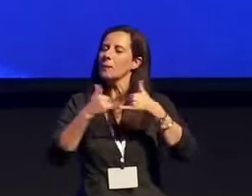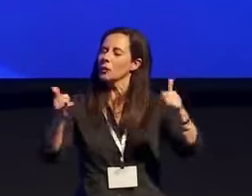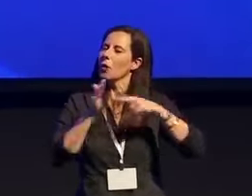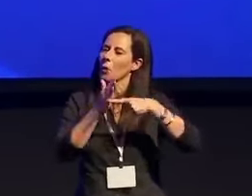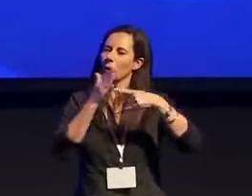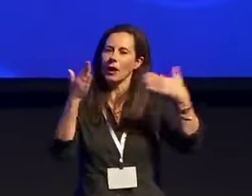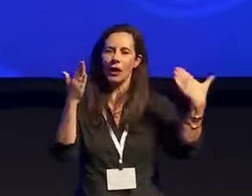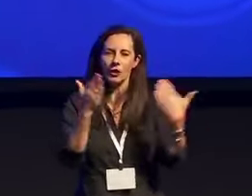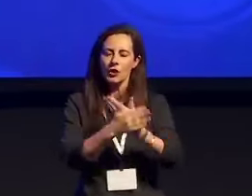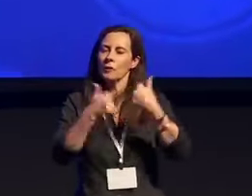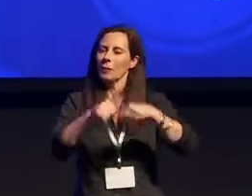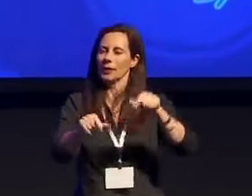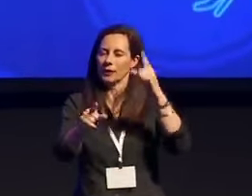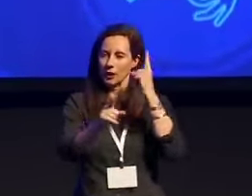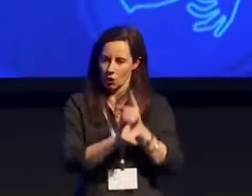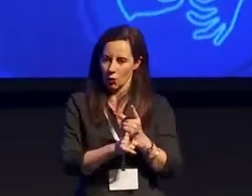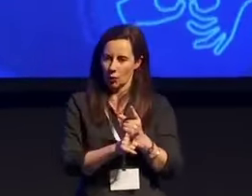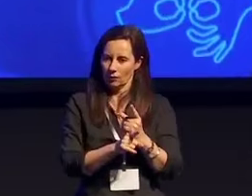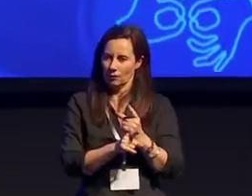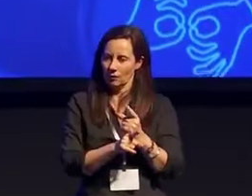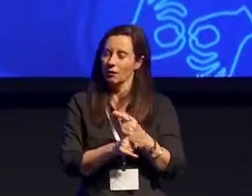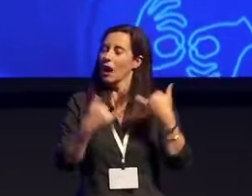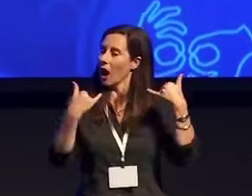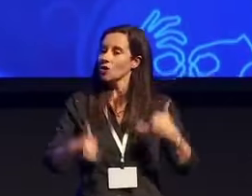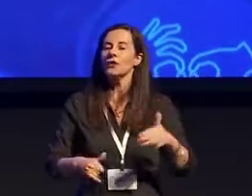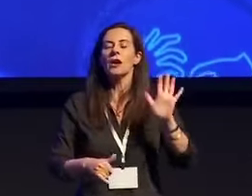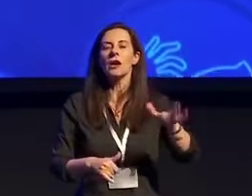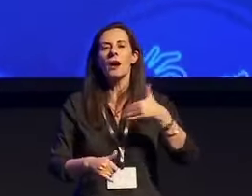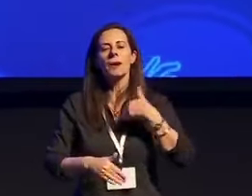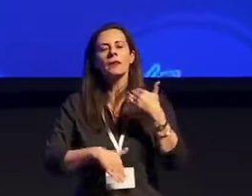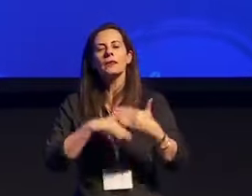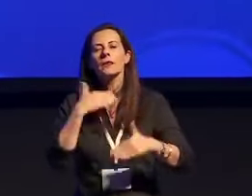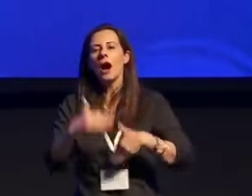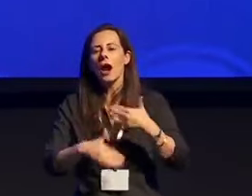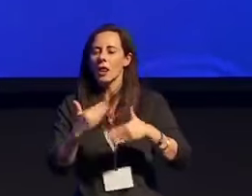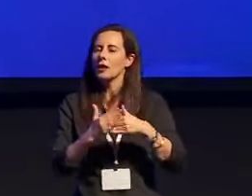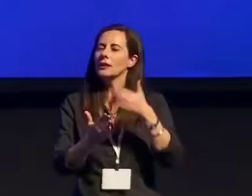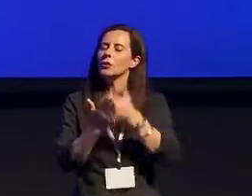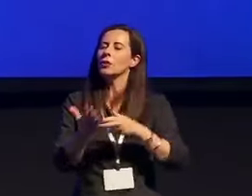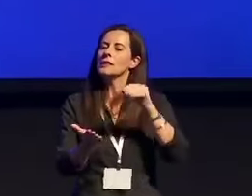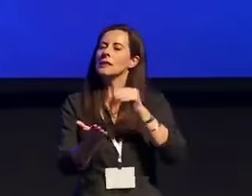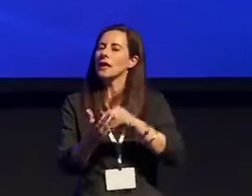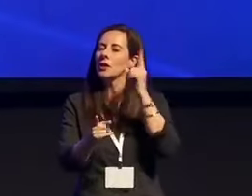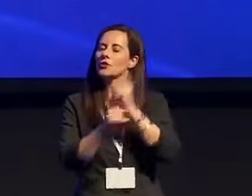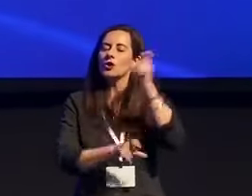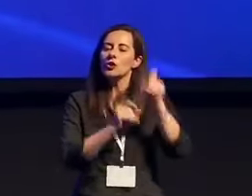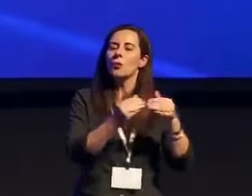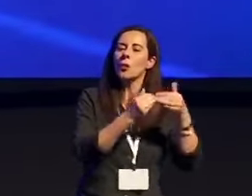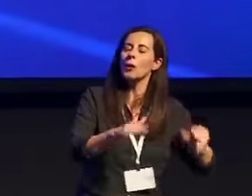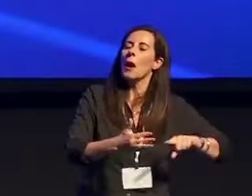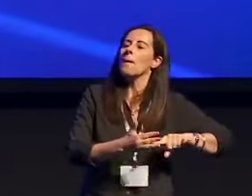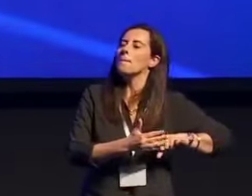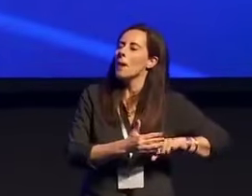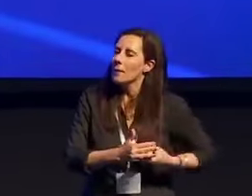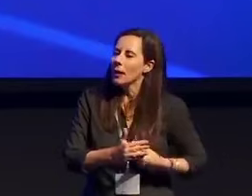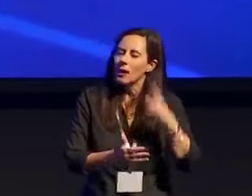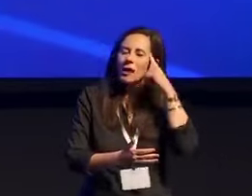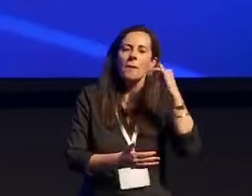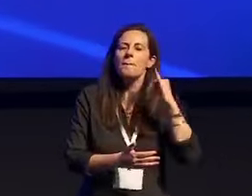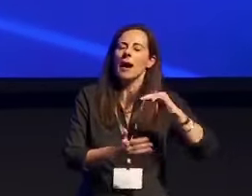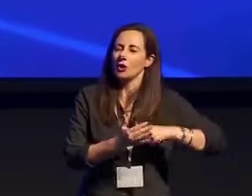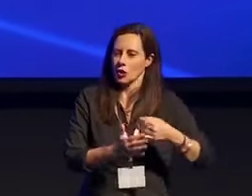מודלים חדשים להטמעת נגישות. בימים אלה אנחנו בתהליך ניתוח צורכי הנגישות של אנשים עם מוגבלות במטרה לדעת מה